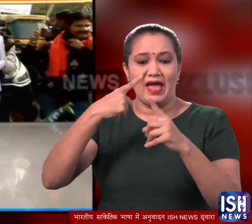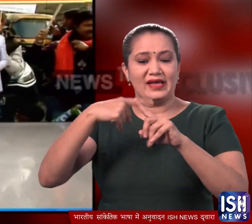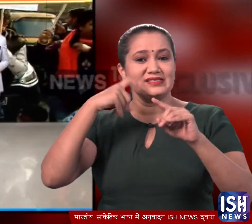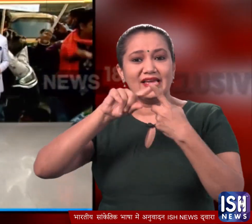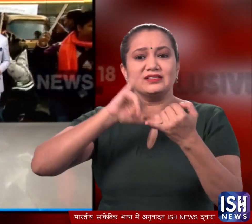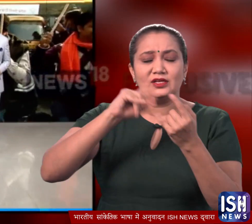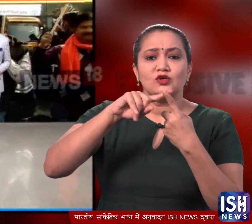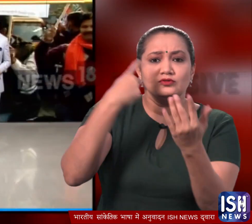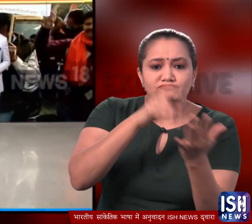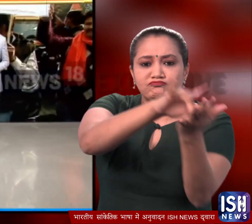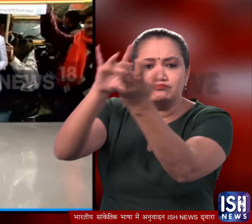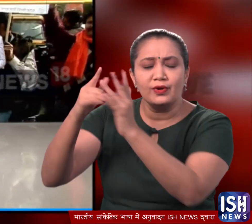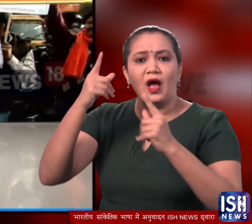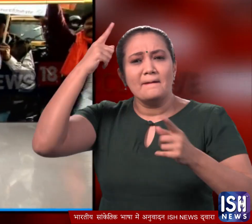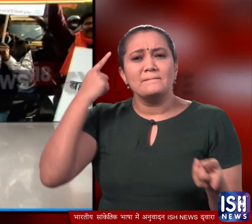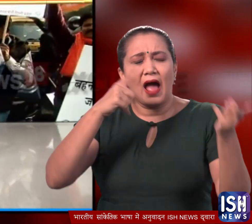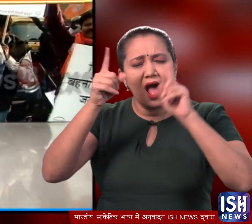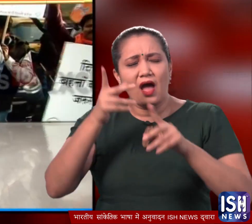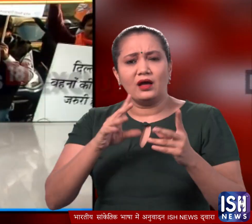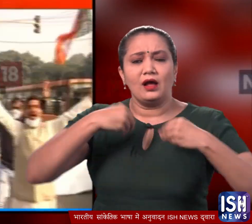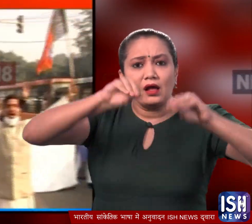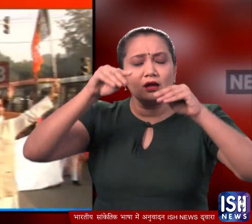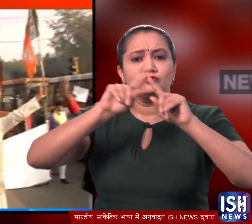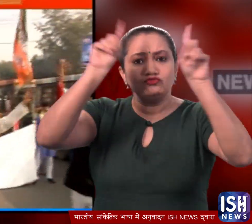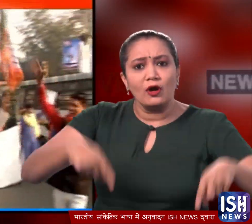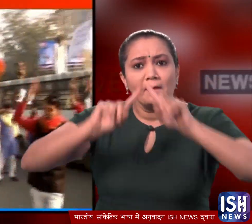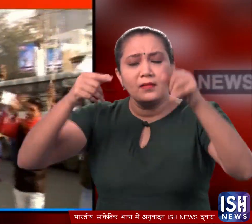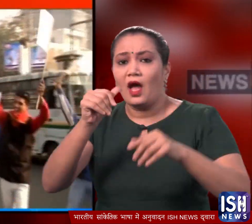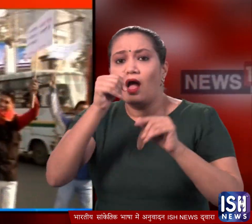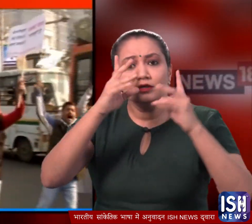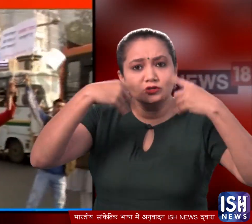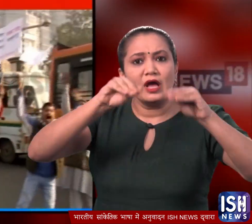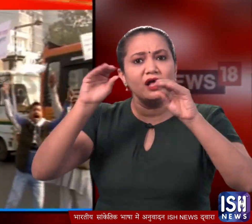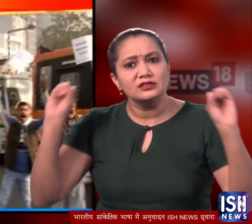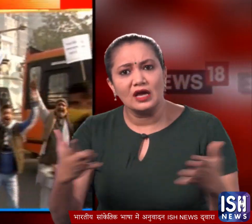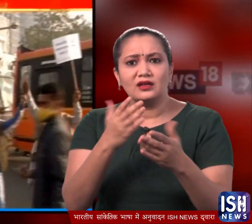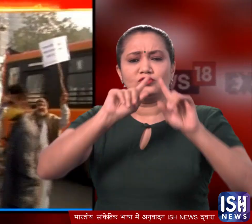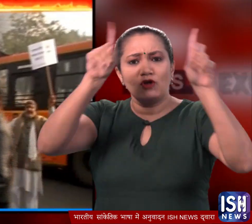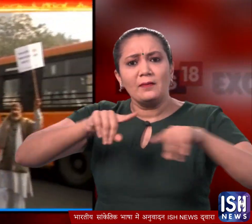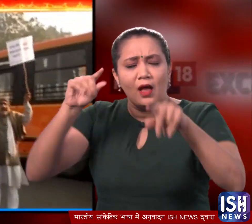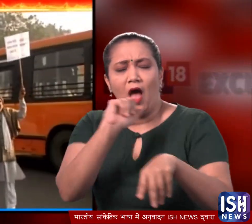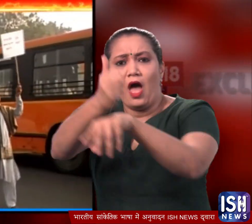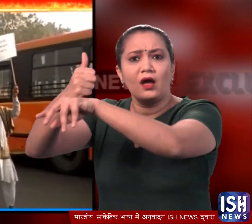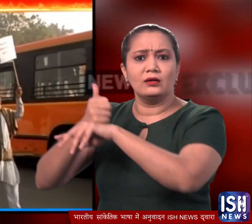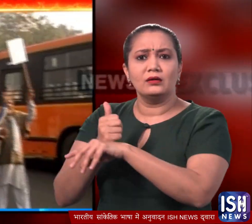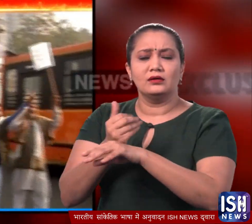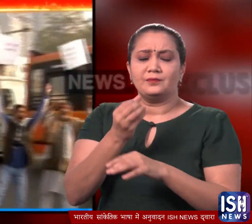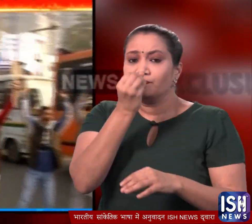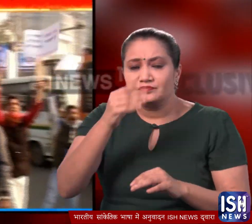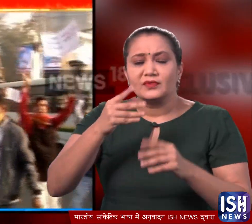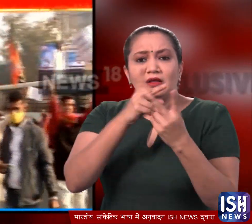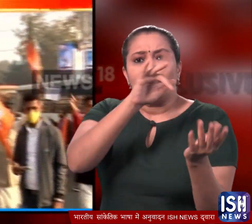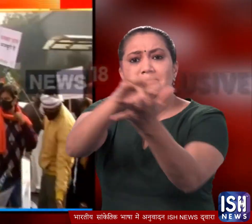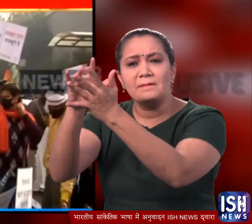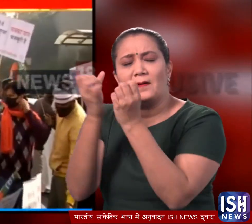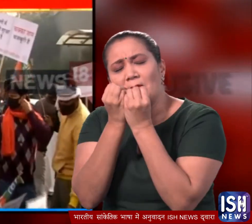इलाकों में अवैध तरीके से शराब की दुकानें खोल रही है और इसी बात के विरोध में बीजेपी ने दिल्ली के कई इलाकों में चक्का